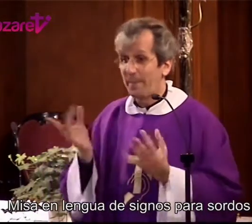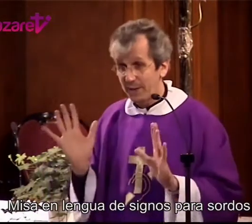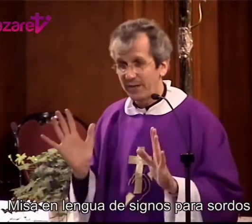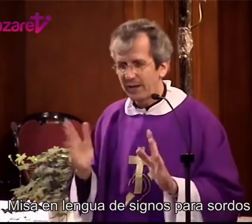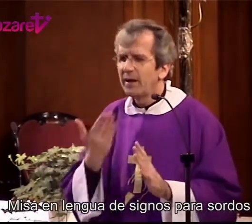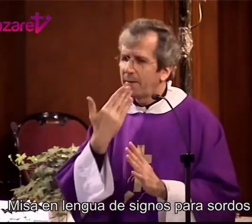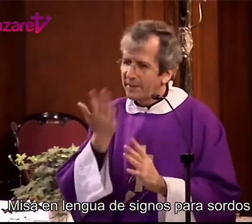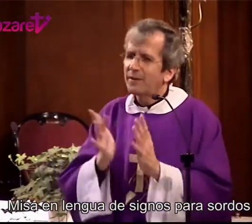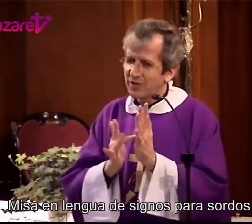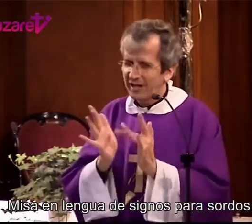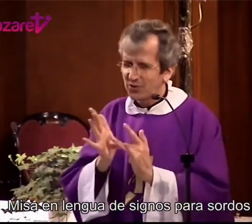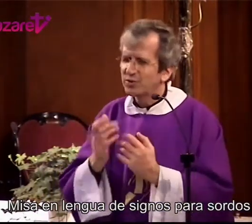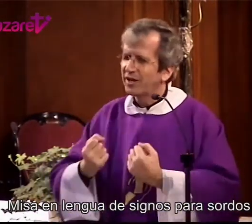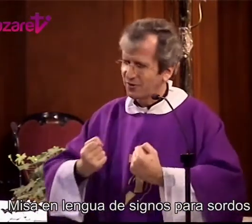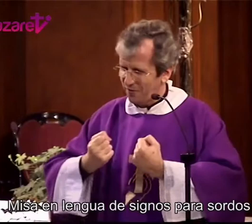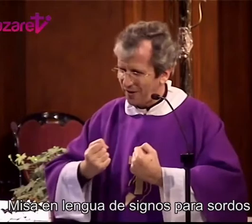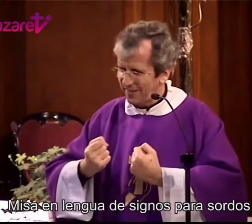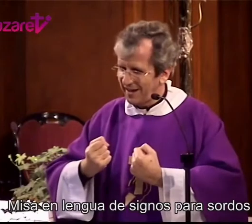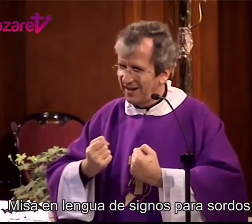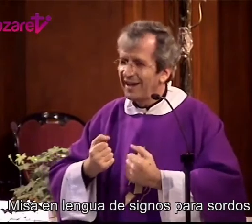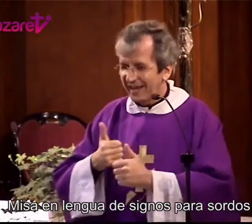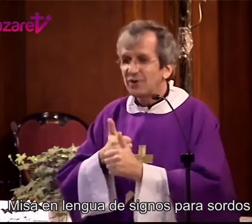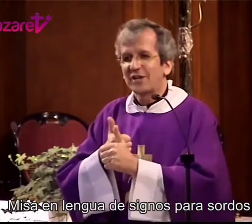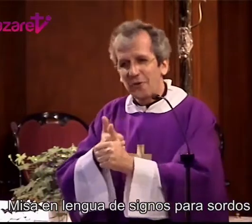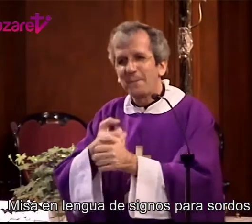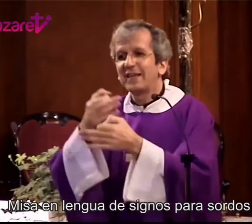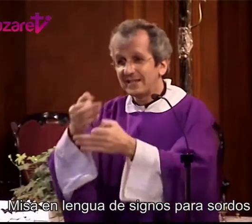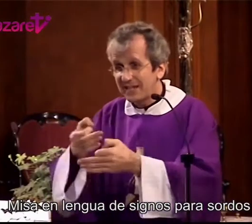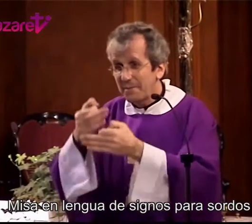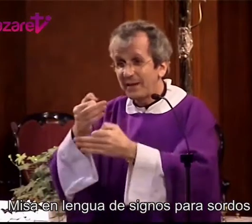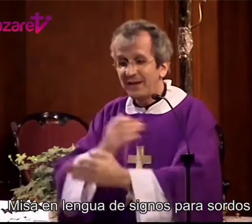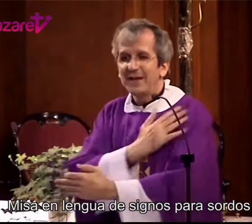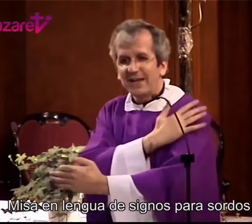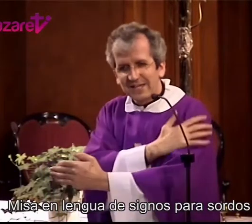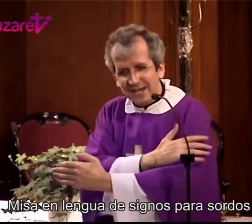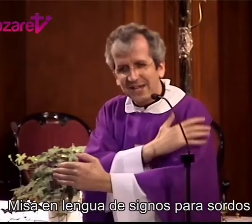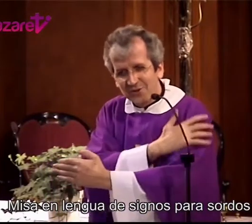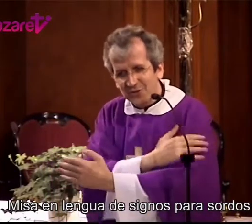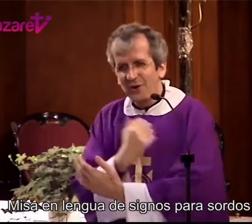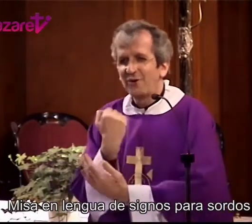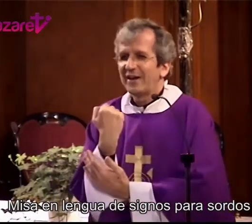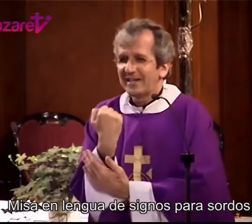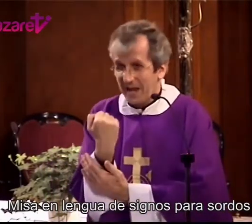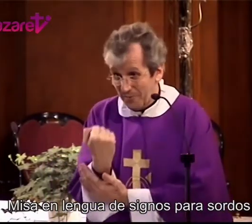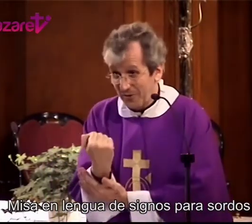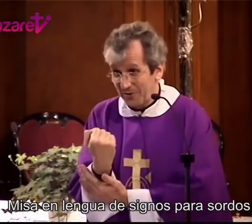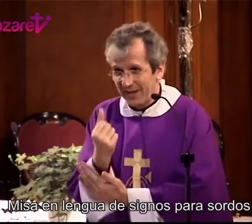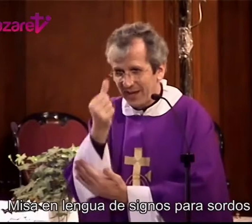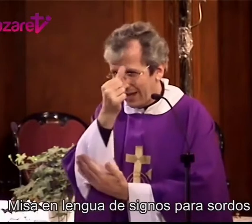vivir. Pidamos a Jesús que nos dé fuerza, que nos acompañe siempre, que sea ese consuelo, ese apoyo, que el